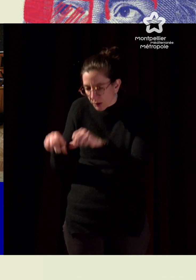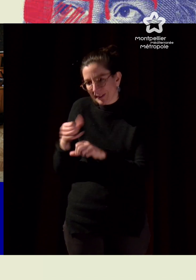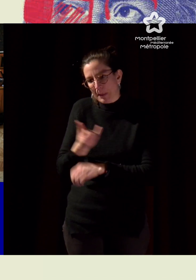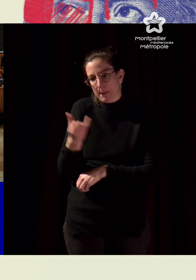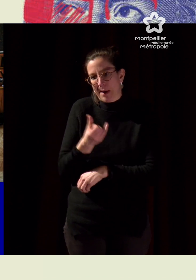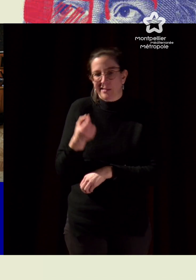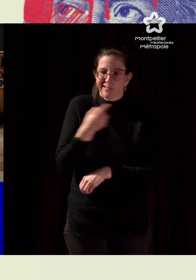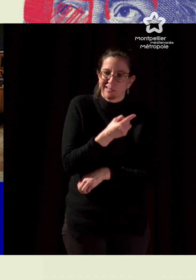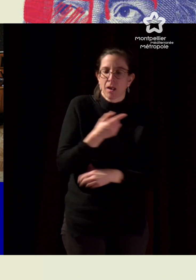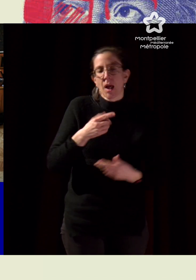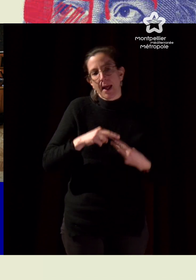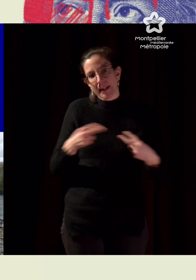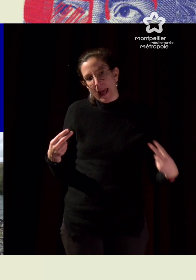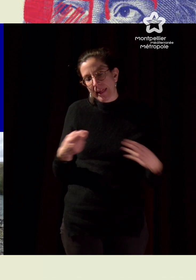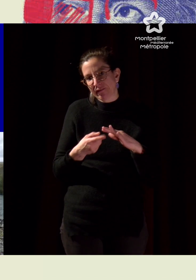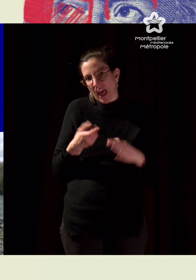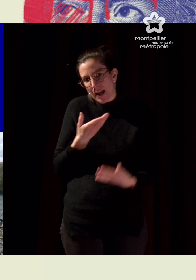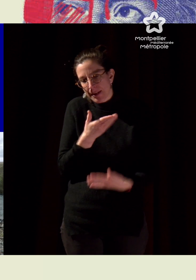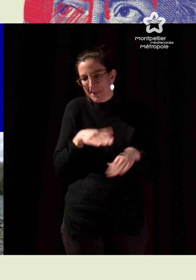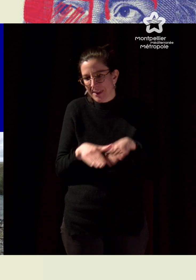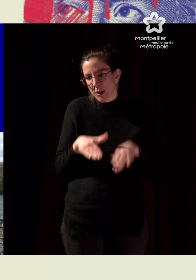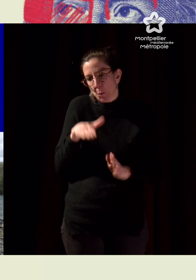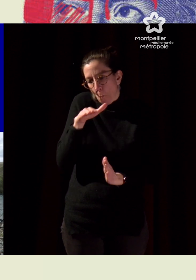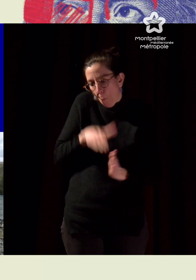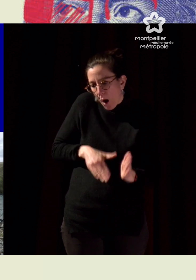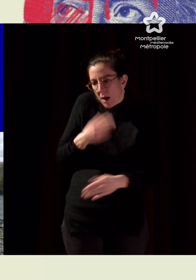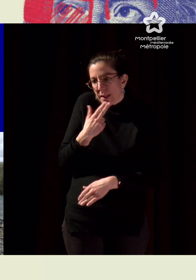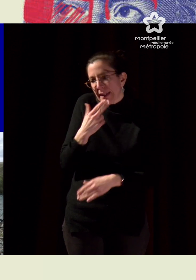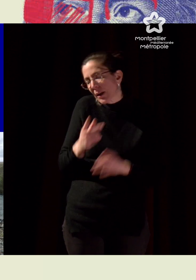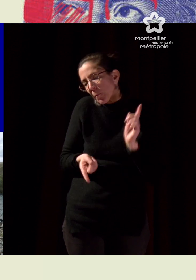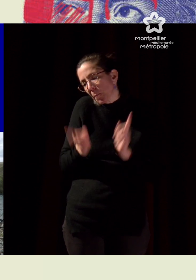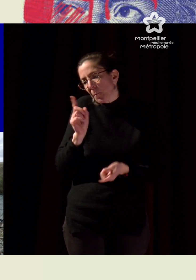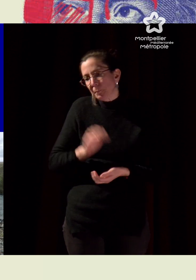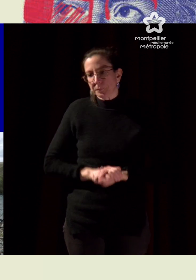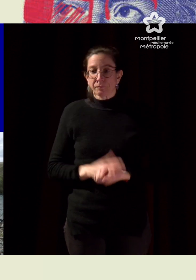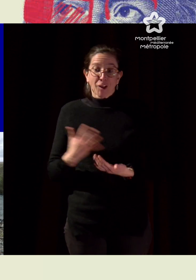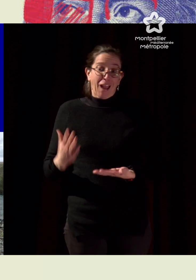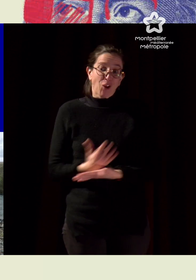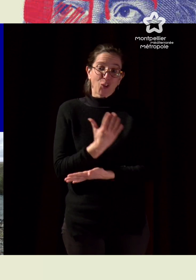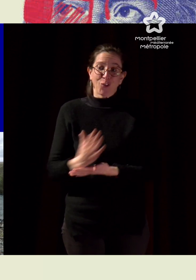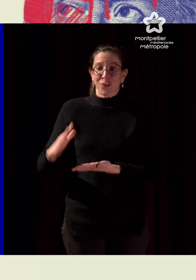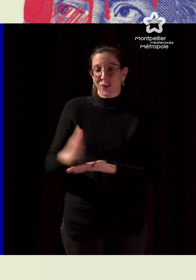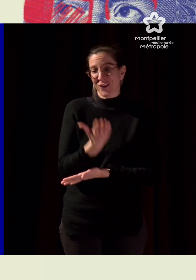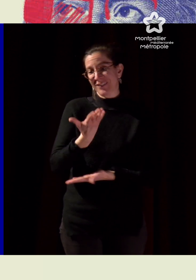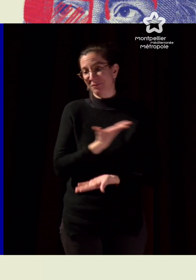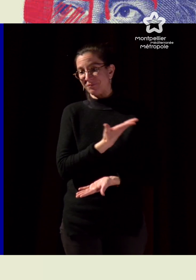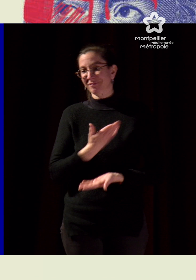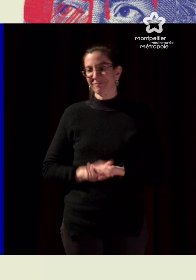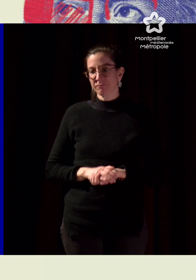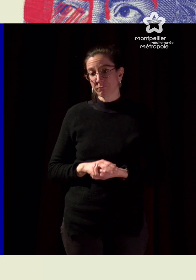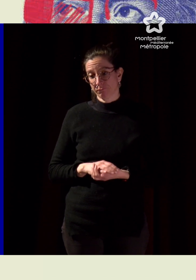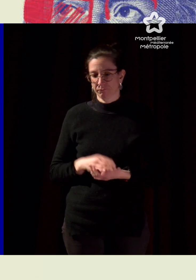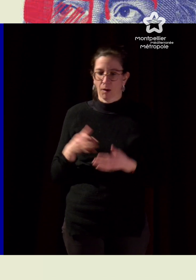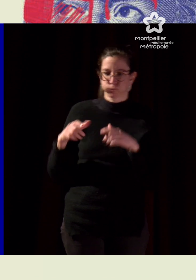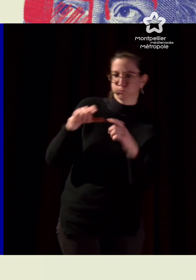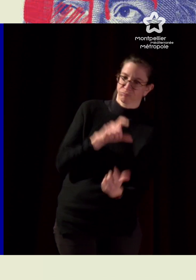moins bonne qualité. Mais bon. Et voilà, les aventures en mission. Là, on s'est retrouvés au fond d'une rivière.